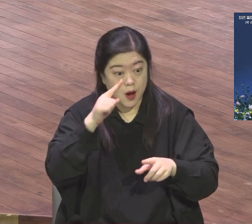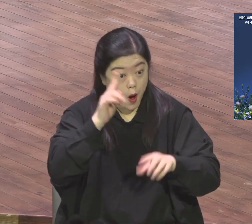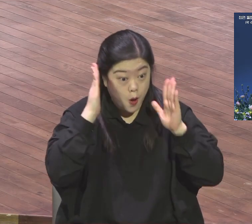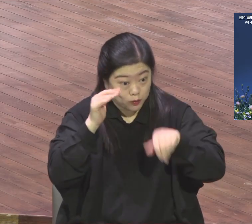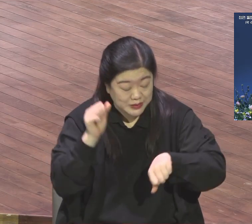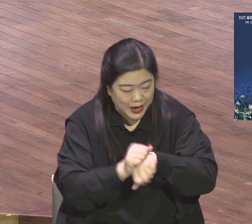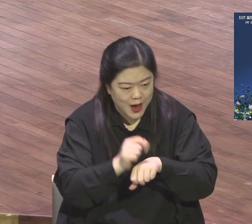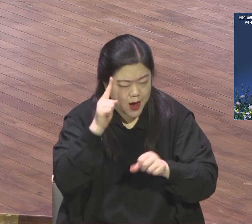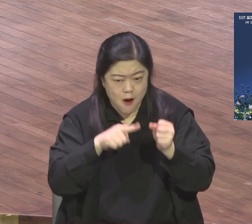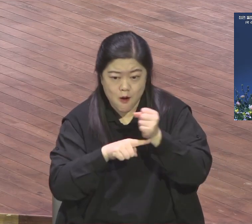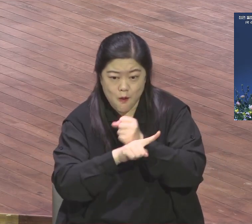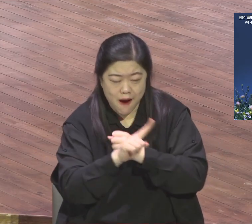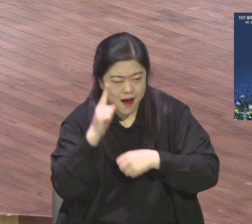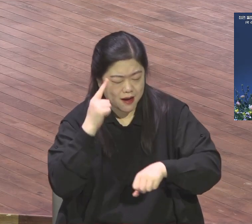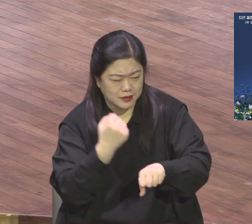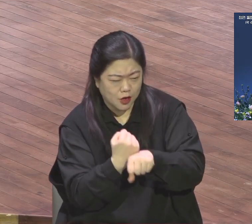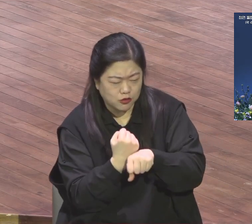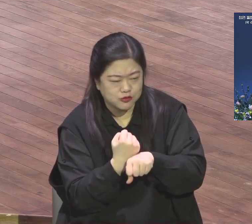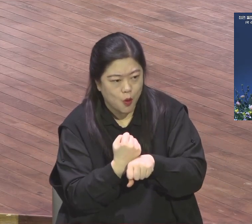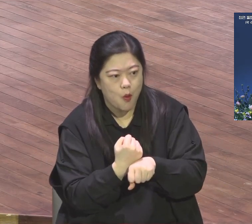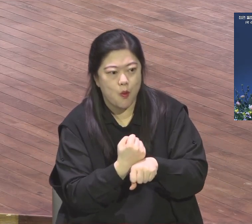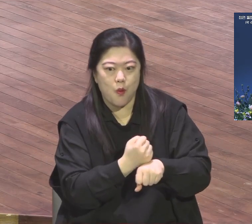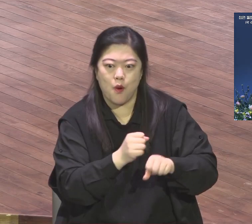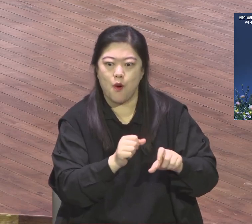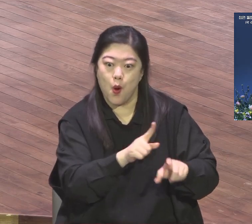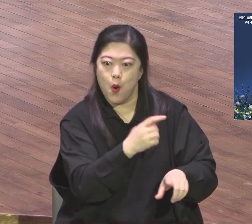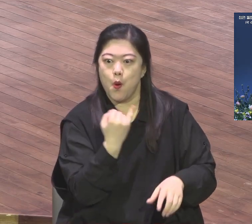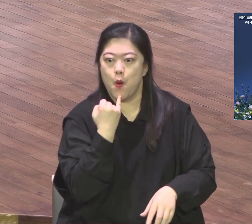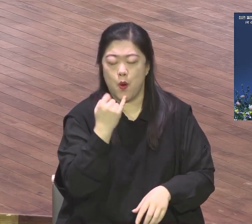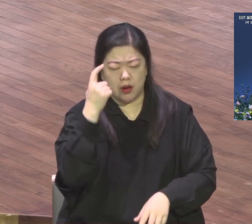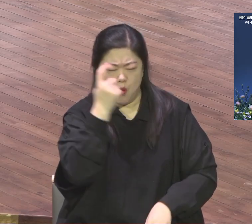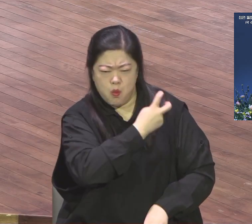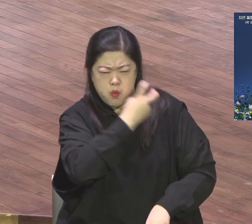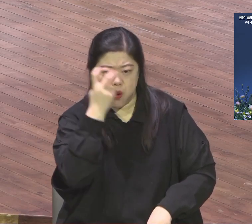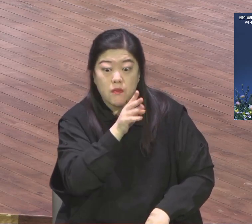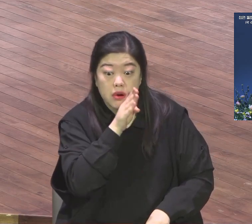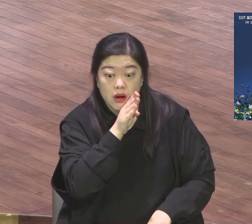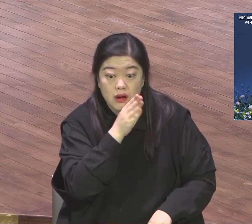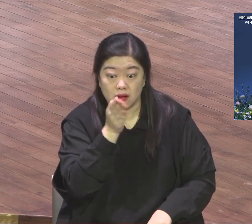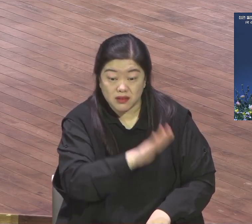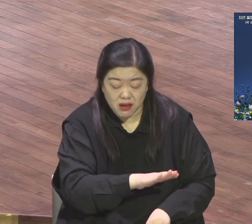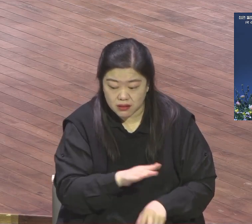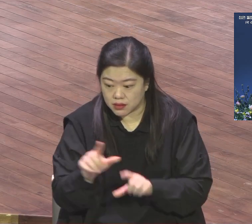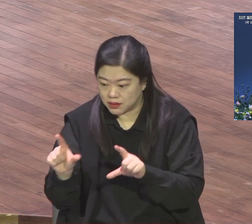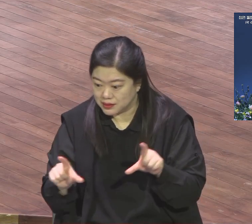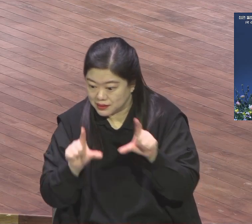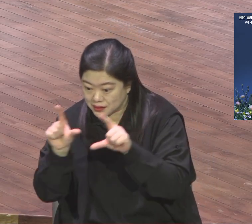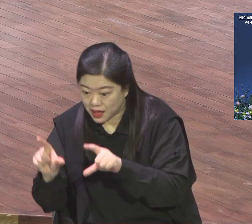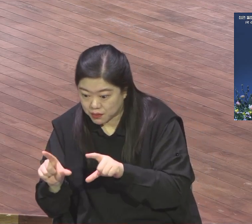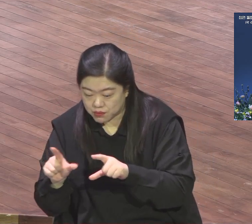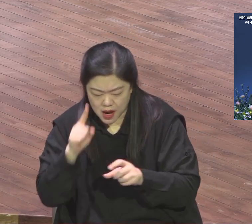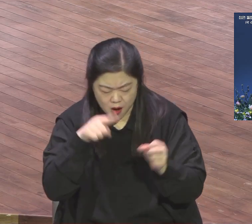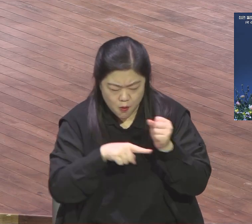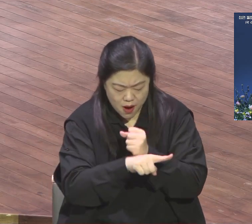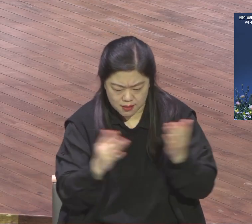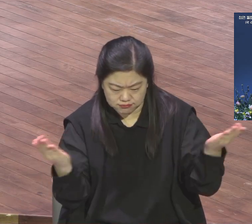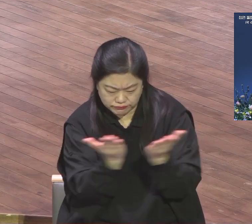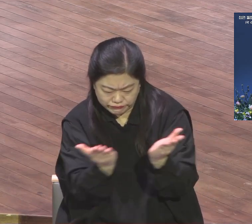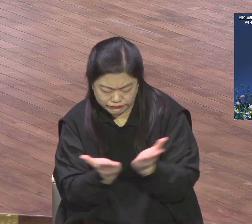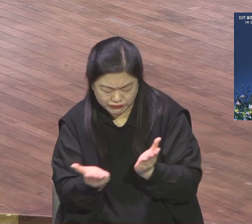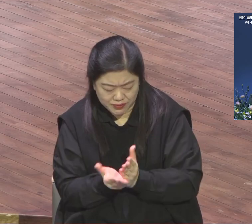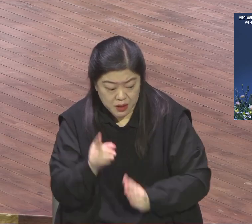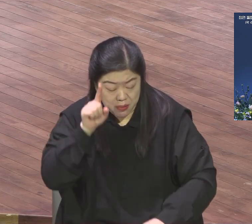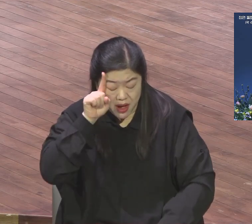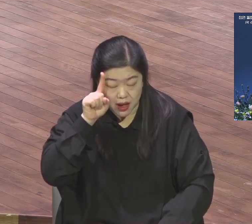그 정도로 삶의 이 미묘하고 복잡한 것이 너무 많았다라고